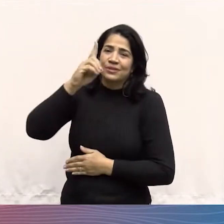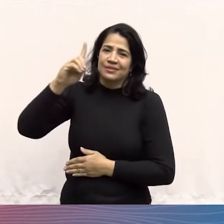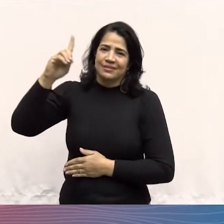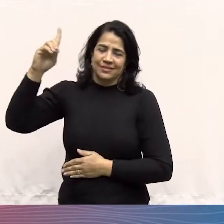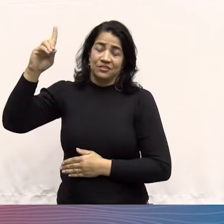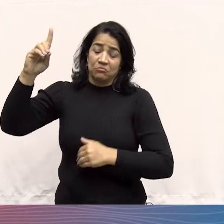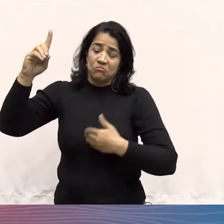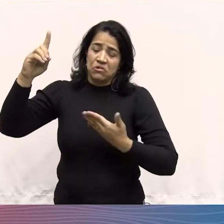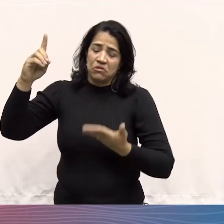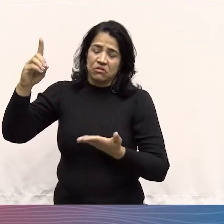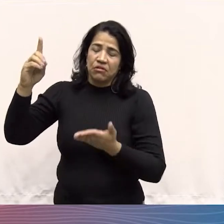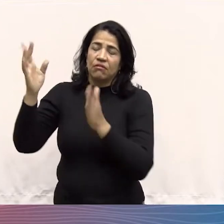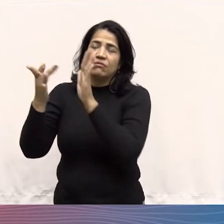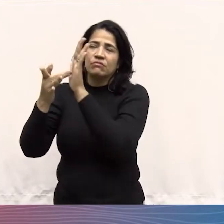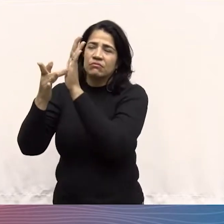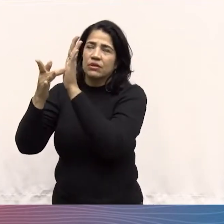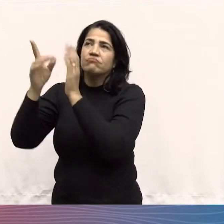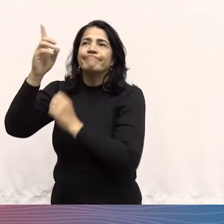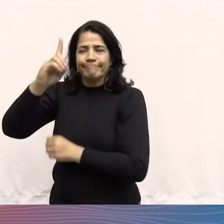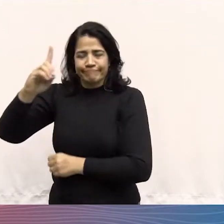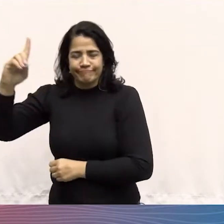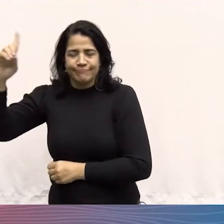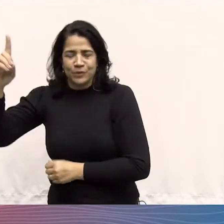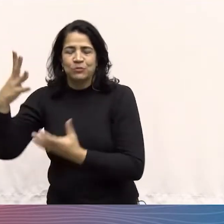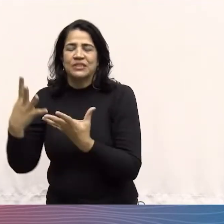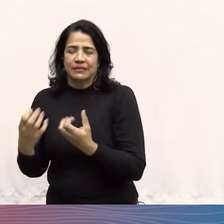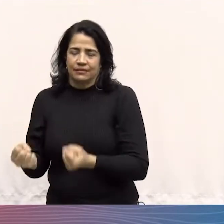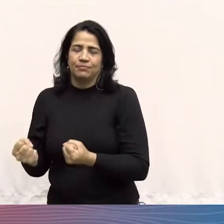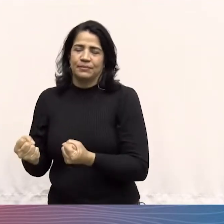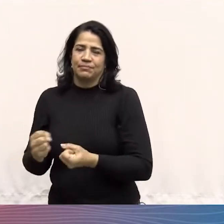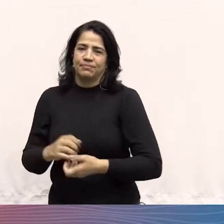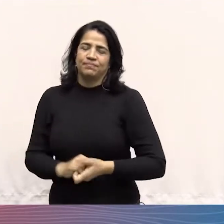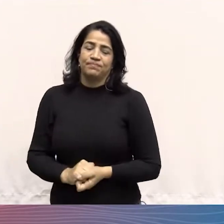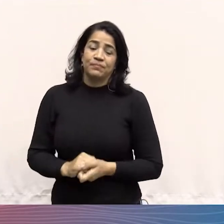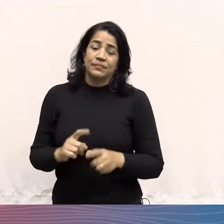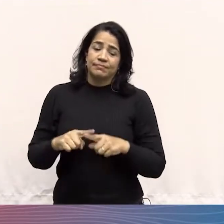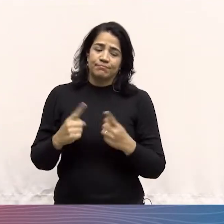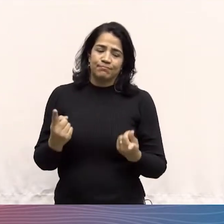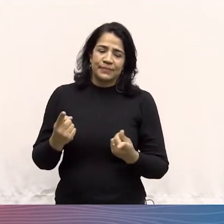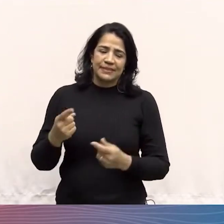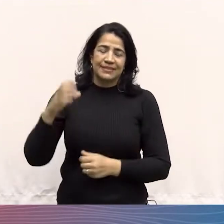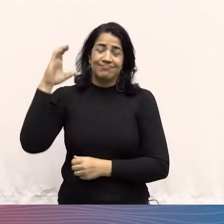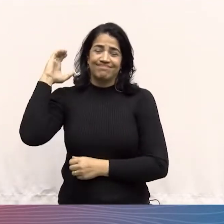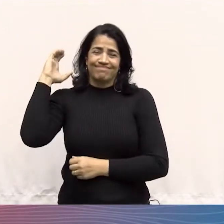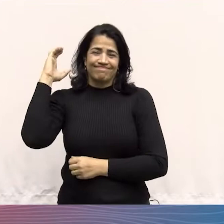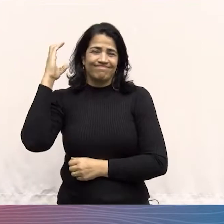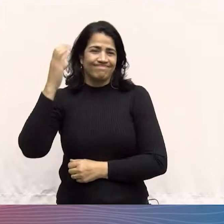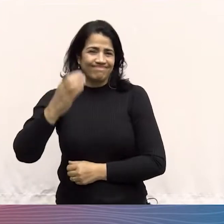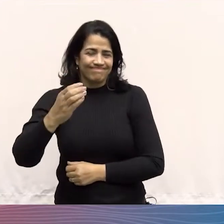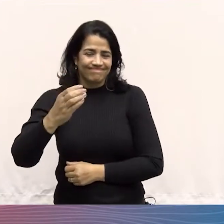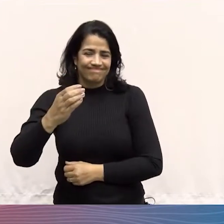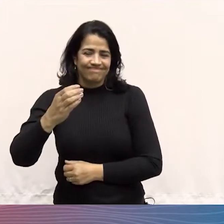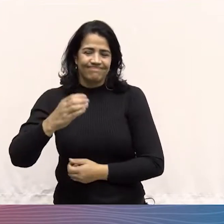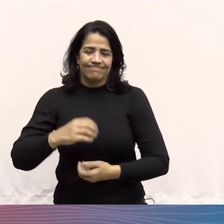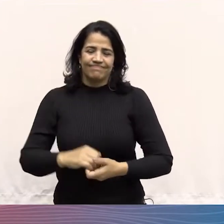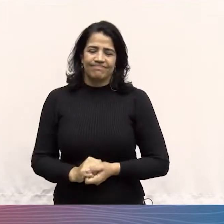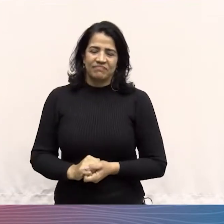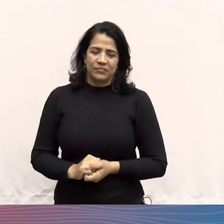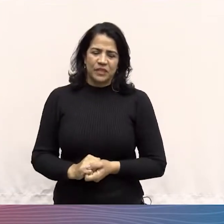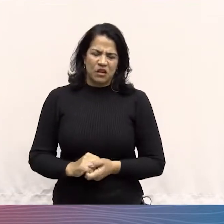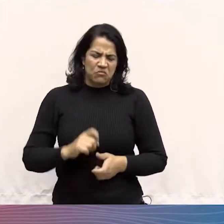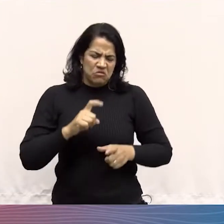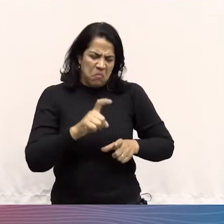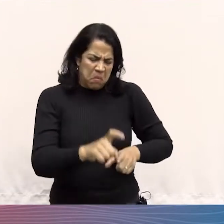dado por Abel a Deus. Nesse caso, Caim, do seu labor na